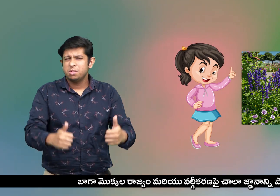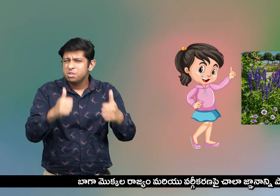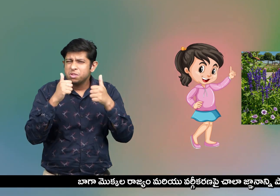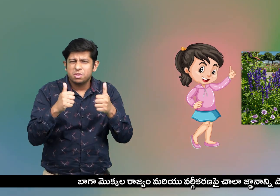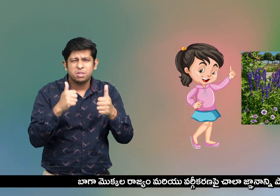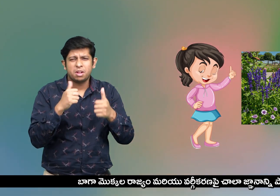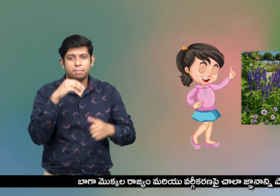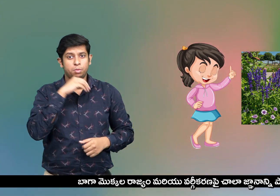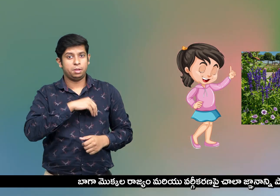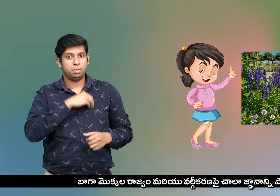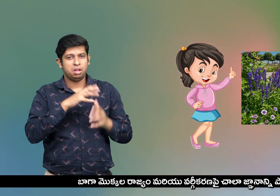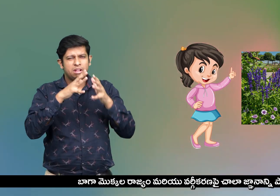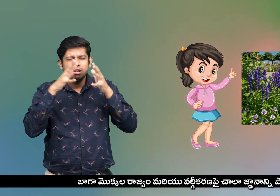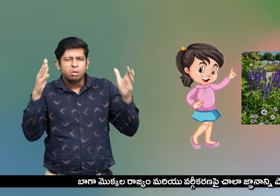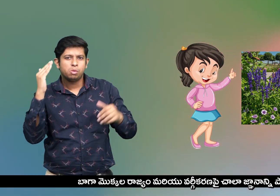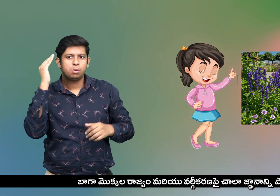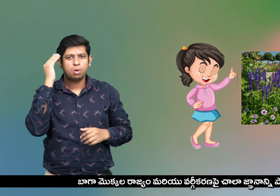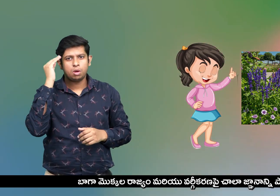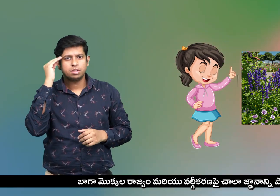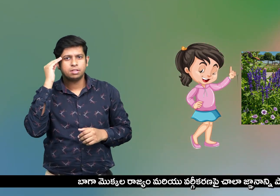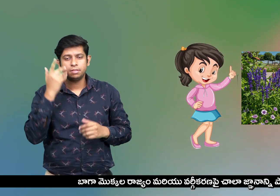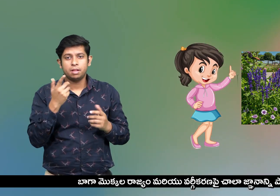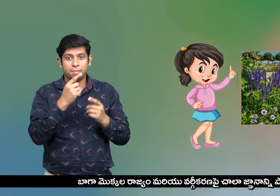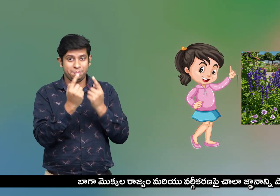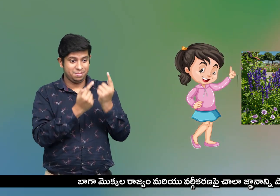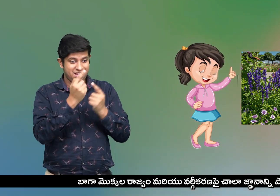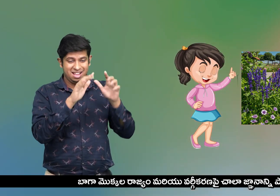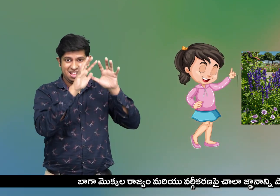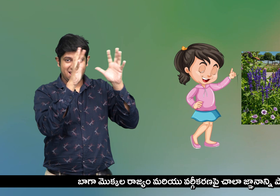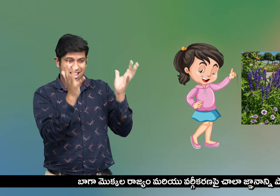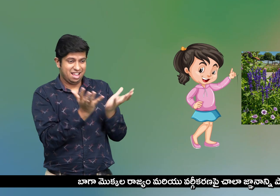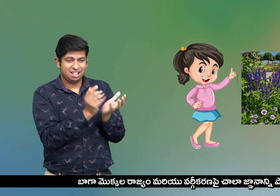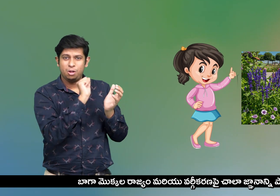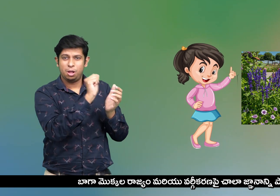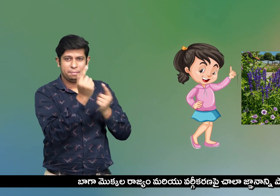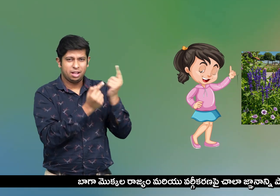బాగా మొక్కల రాజ్యం మరియు వర్గీకరణపై చాలా జ్ఞానాన్ని పొందారు.